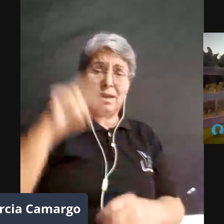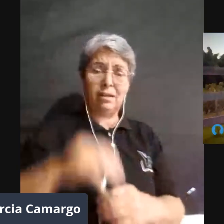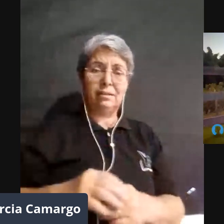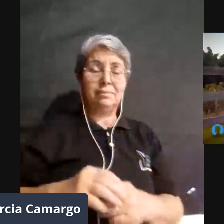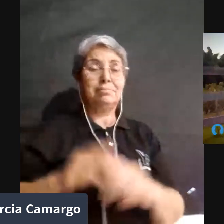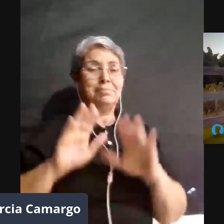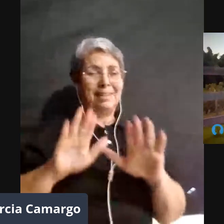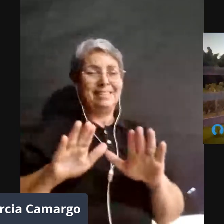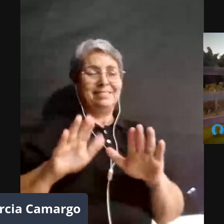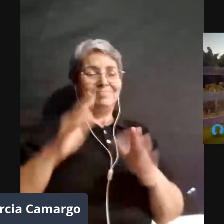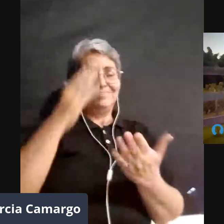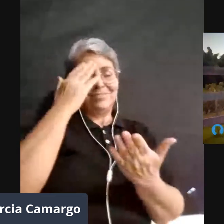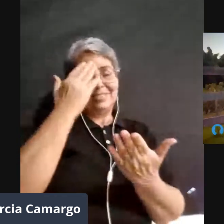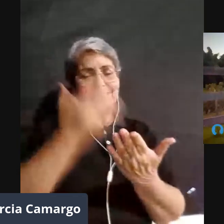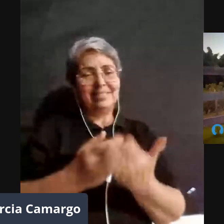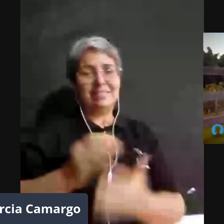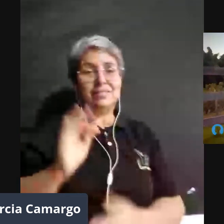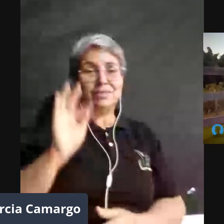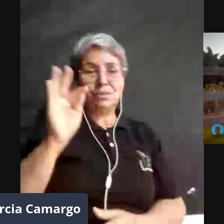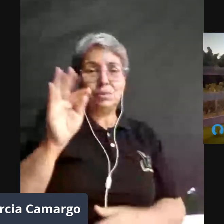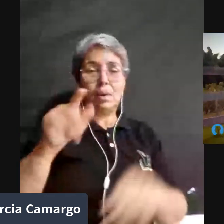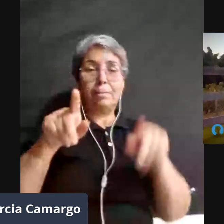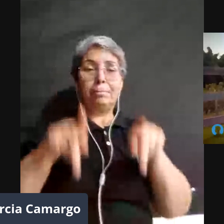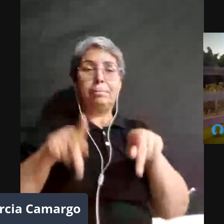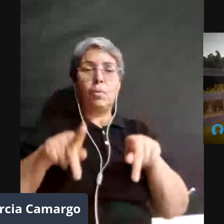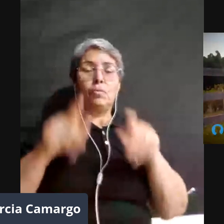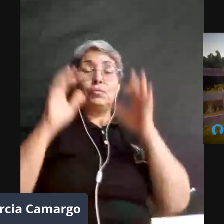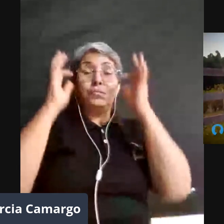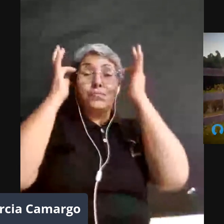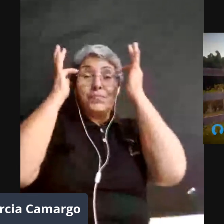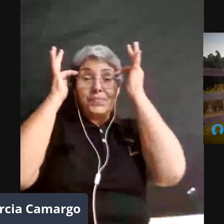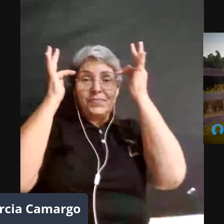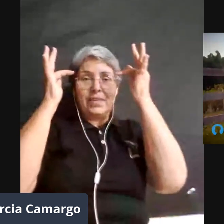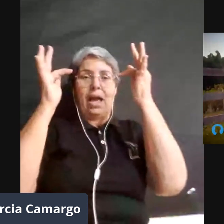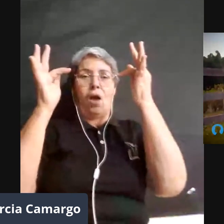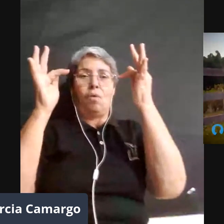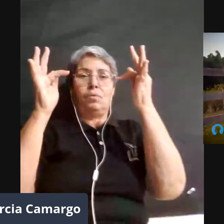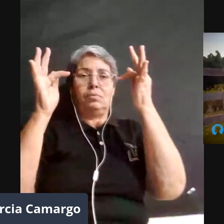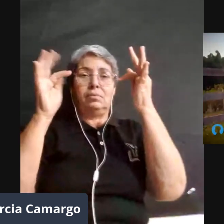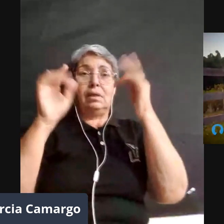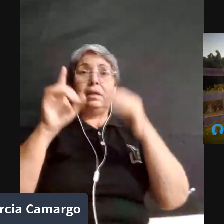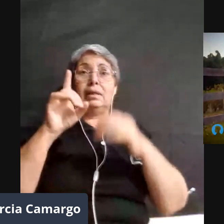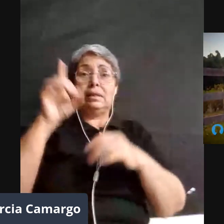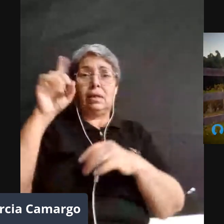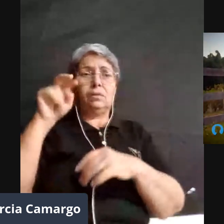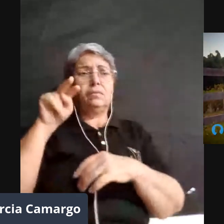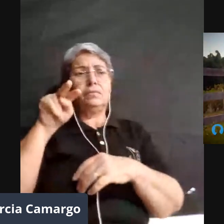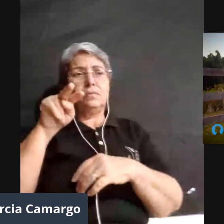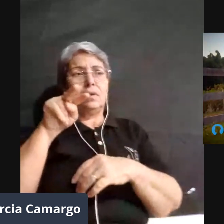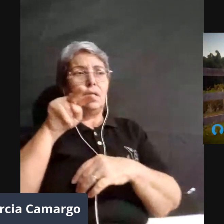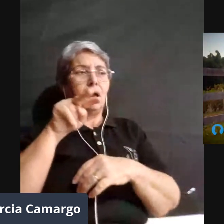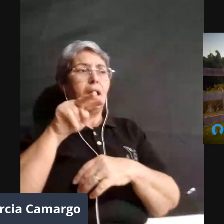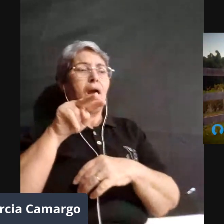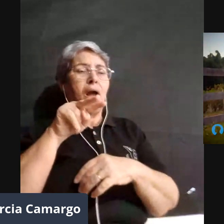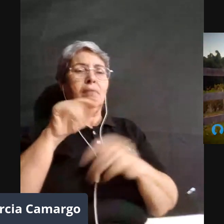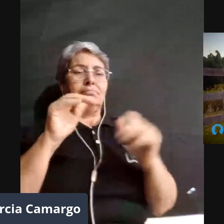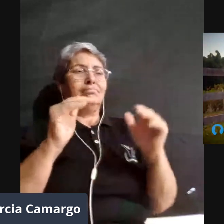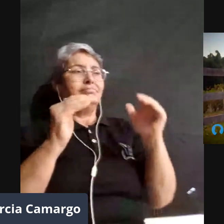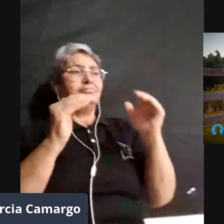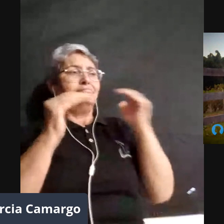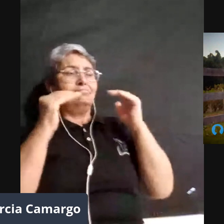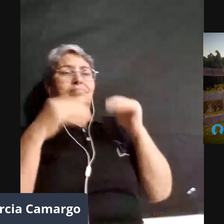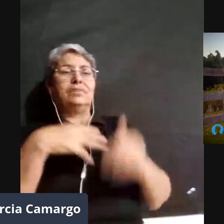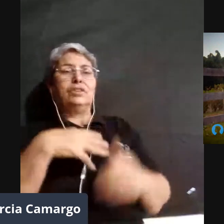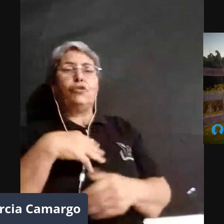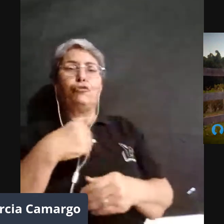fiel. E é exatamente nessa direção que Deus tem conduzido aqueles que têm dado ouvidos ao seu chamado. Ele deu o próprio